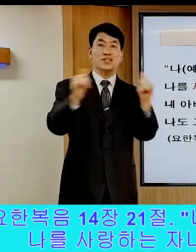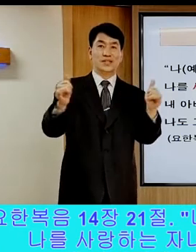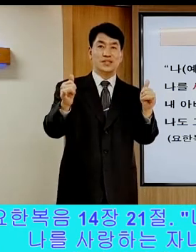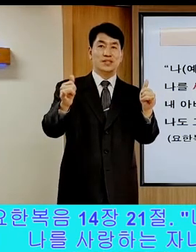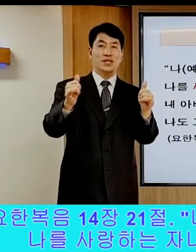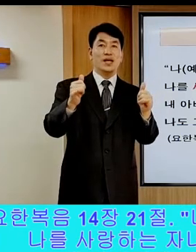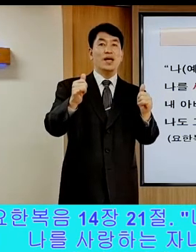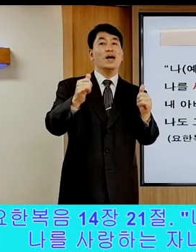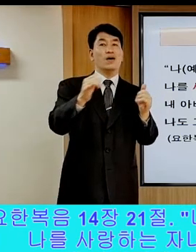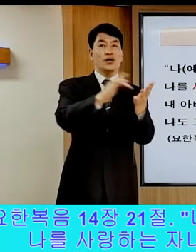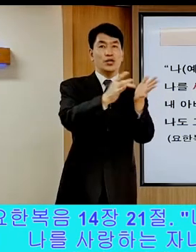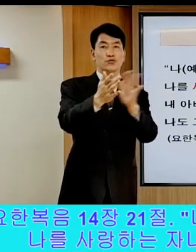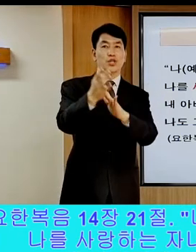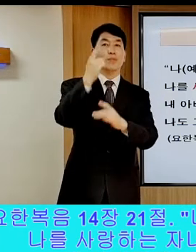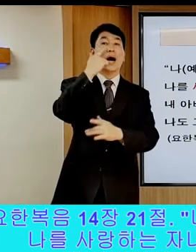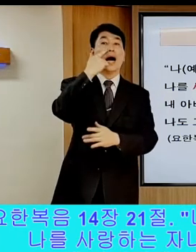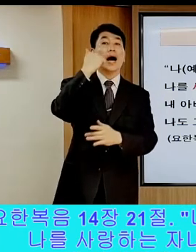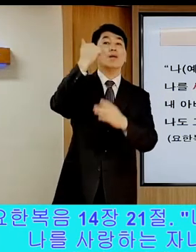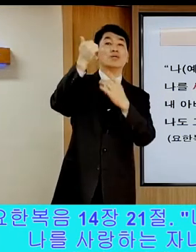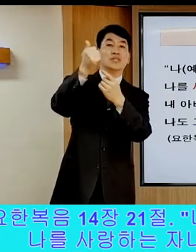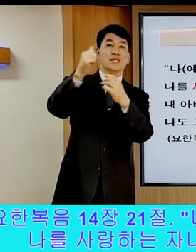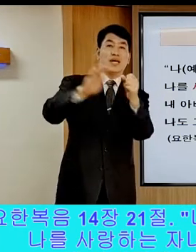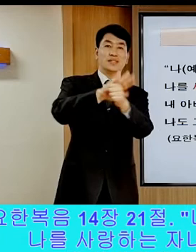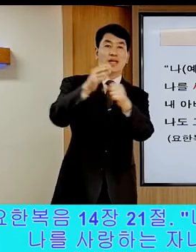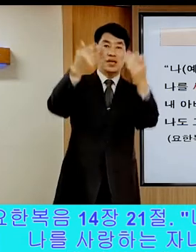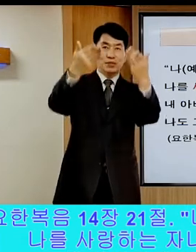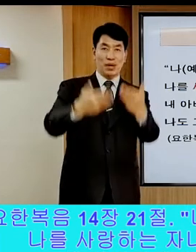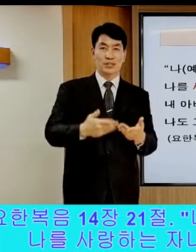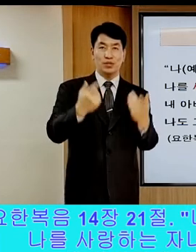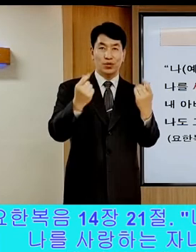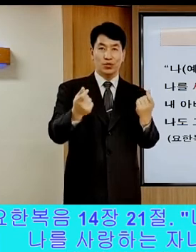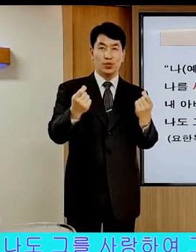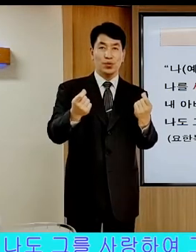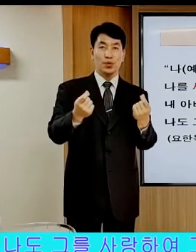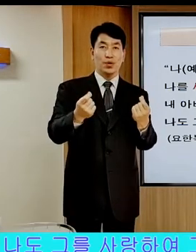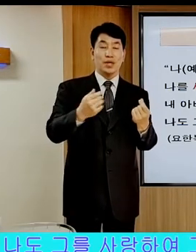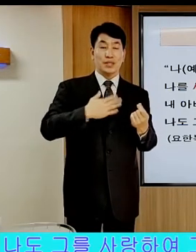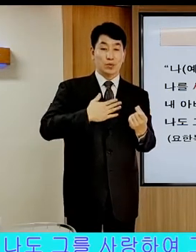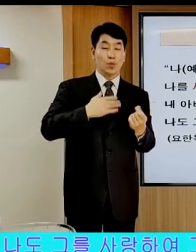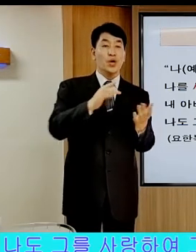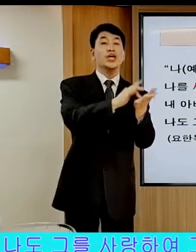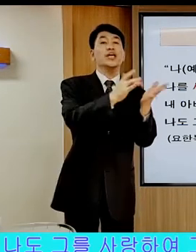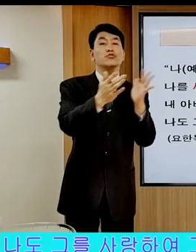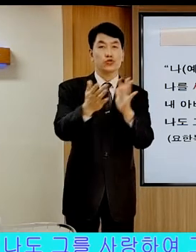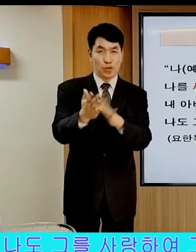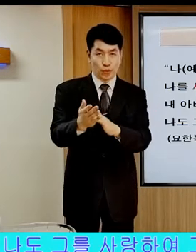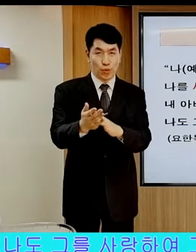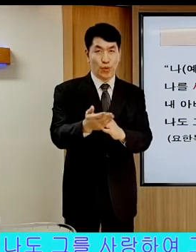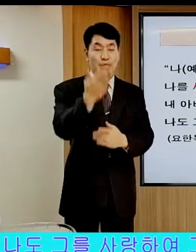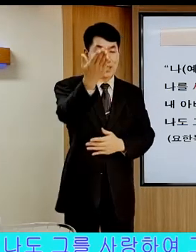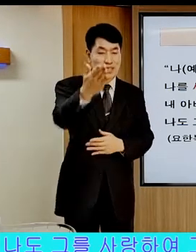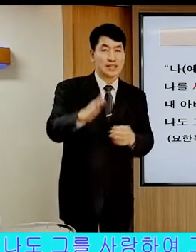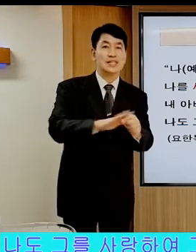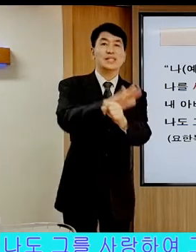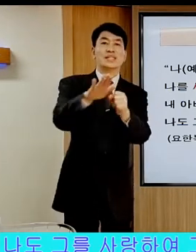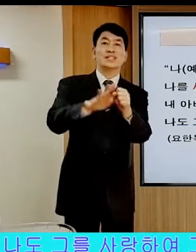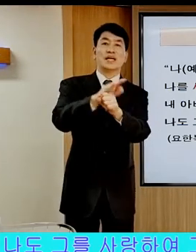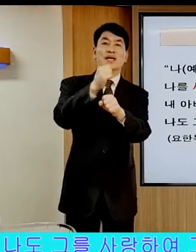자는 예수님 아버지께 사랑을 받을 것이요 나도 예수님도 그를